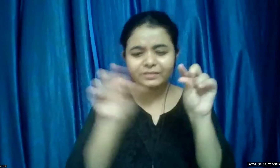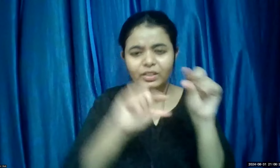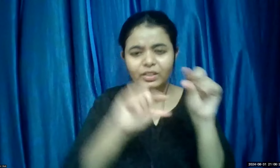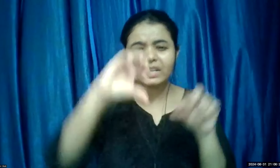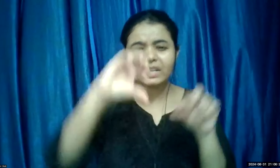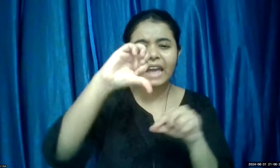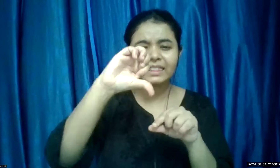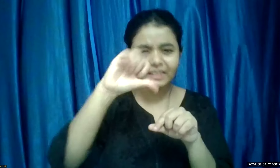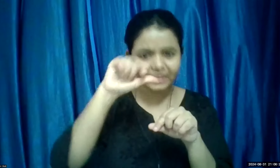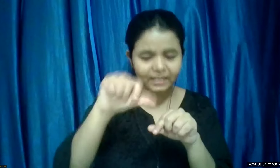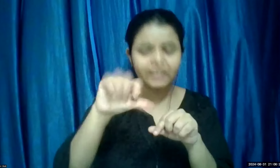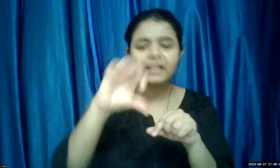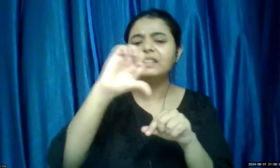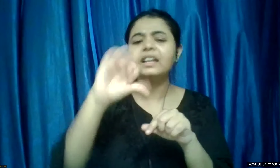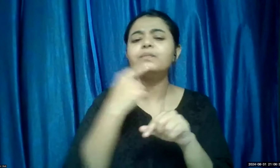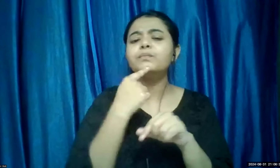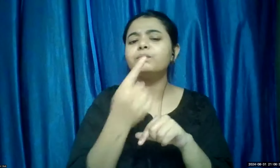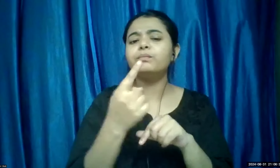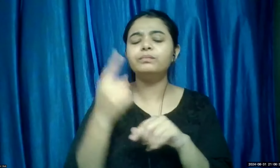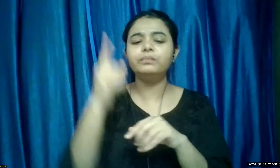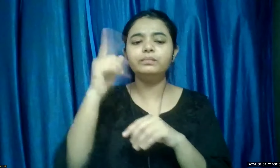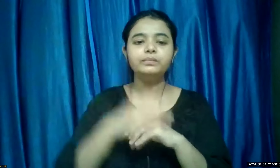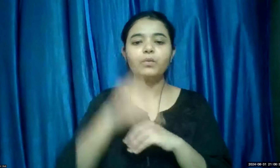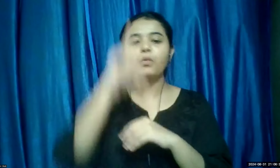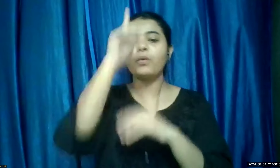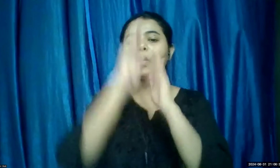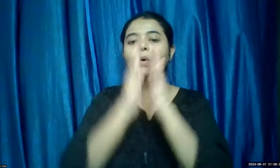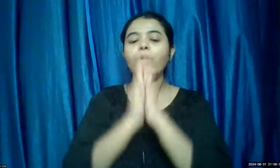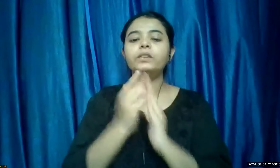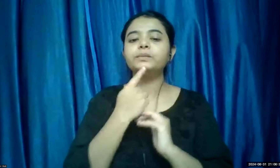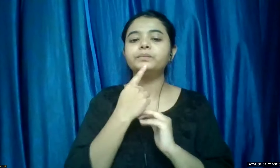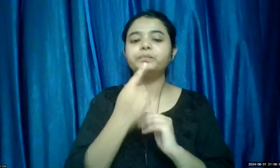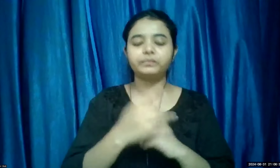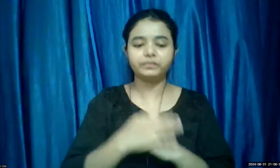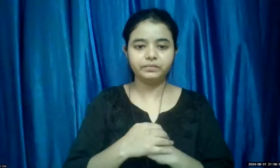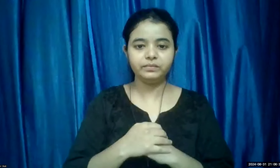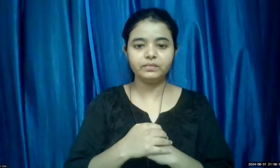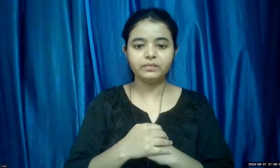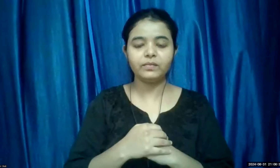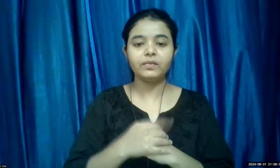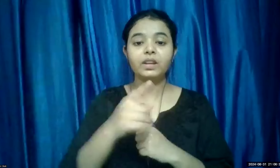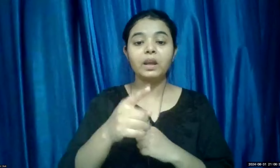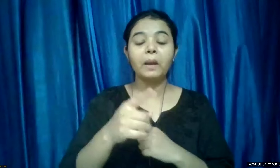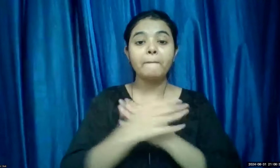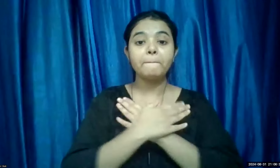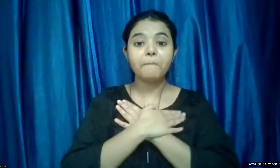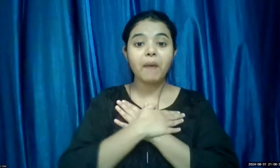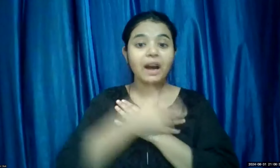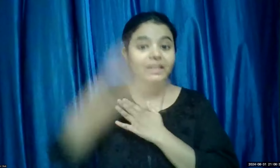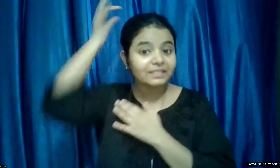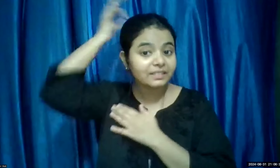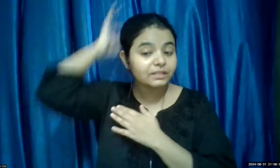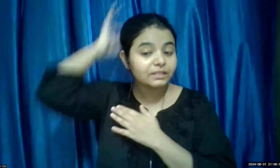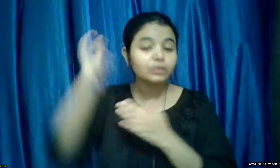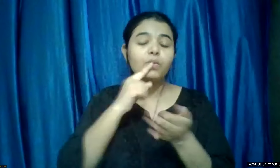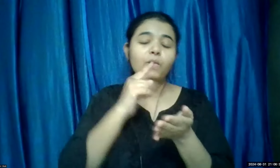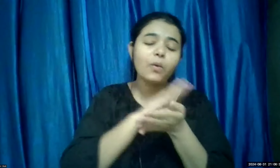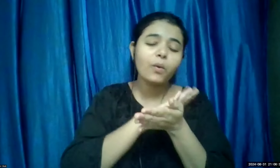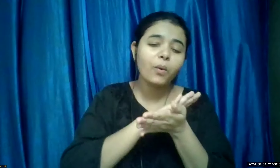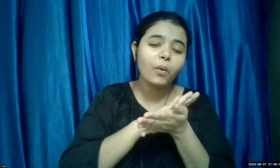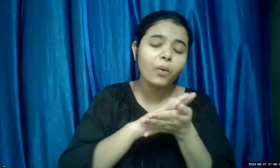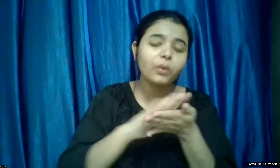इसमें भगवान ने बताया कि एक शुद्ध भक्त के सिम्टम्स क्या हैं, एक शुद्ध भक्त के